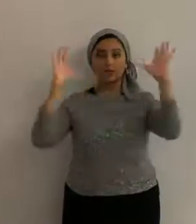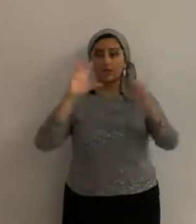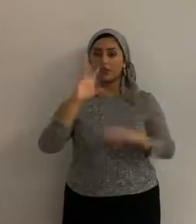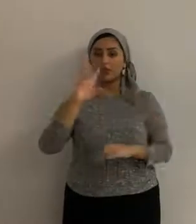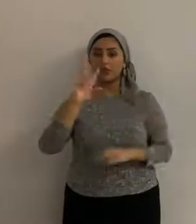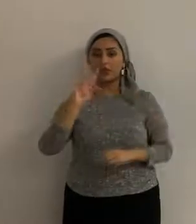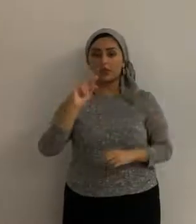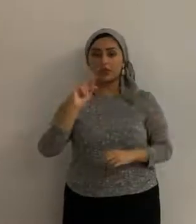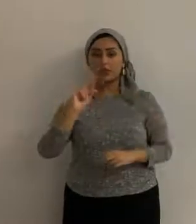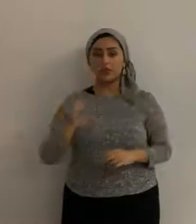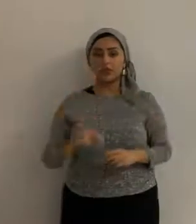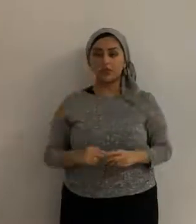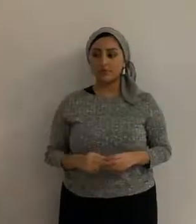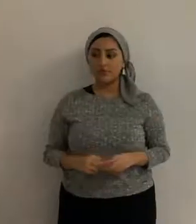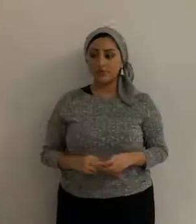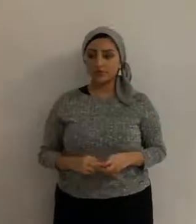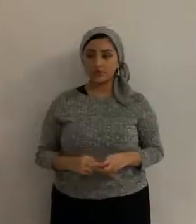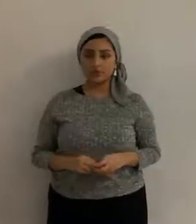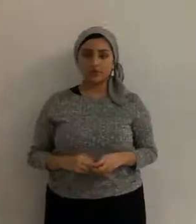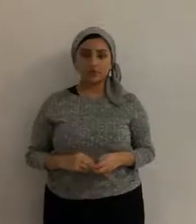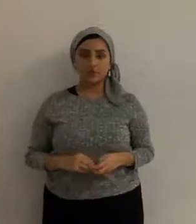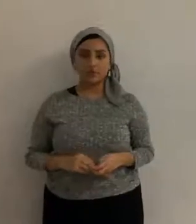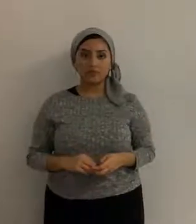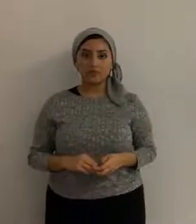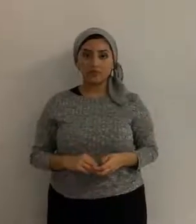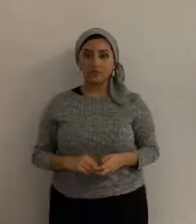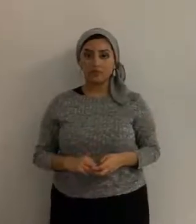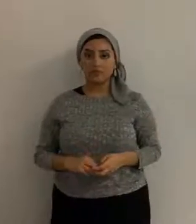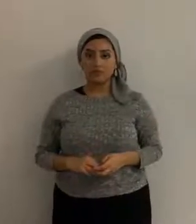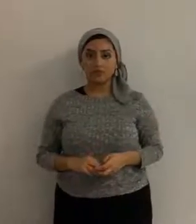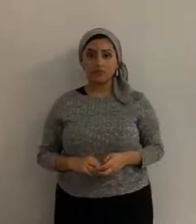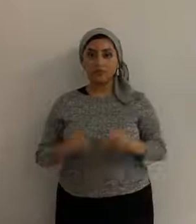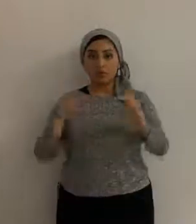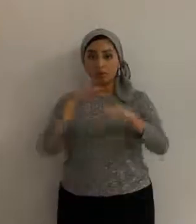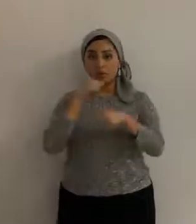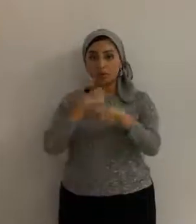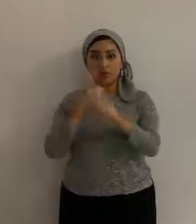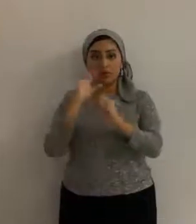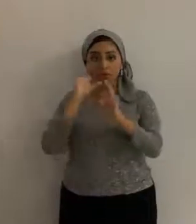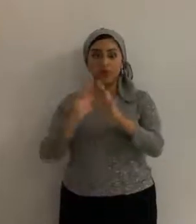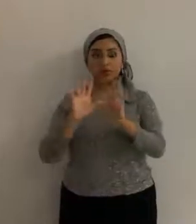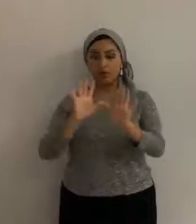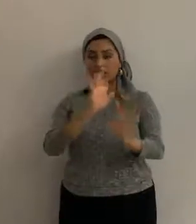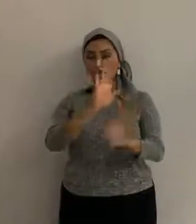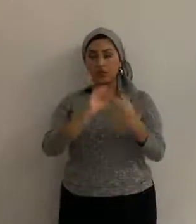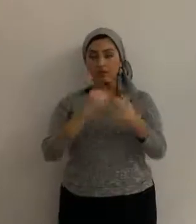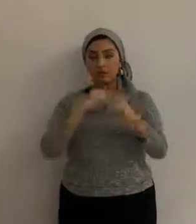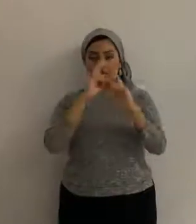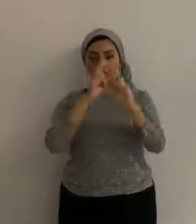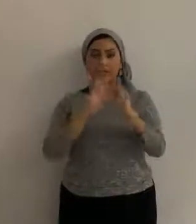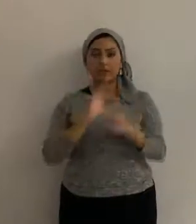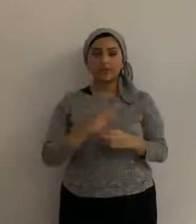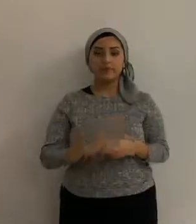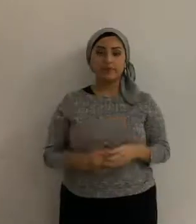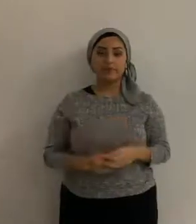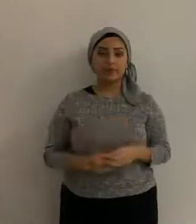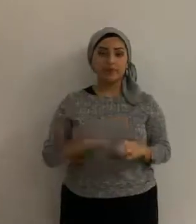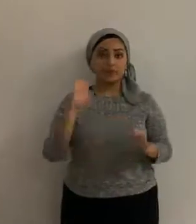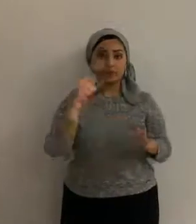sus autores de esta foto, tienen sus derechos y respetamos todo ello. Esta foto igual no es del templo, pero